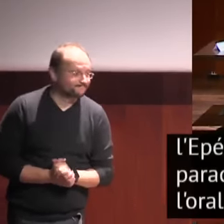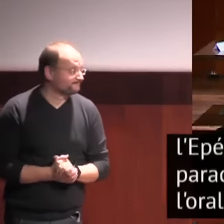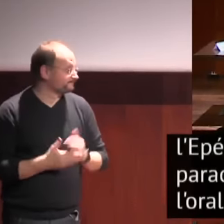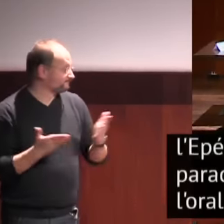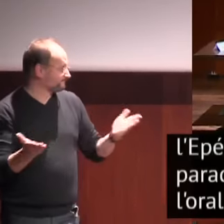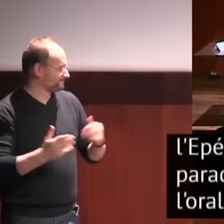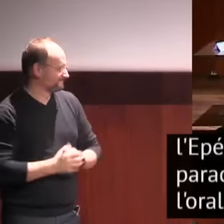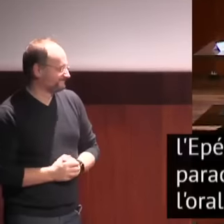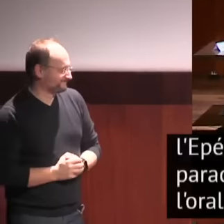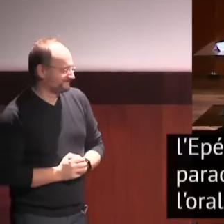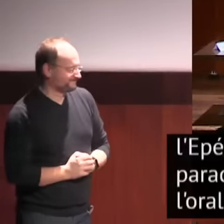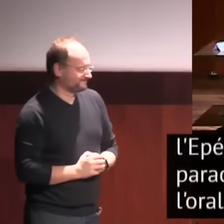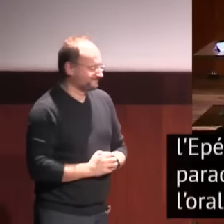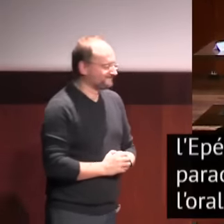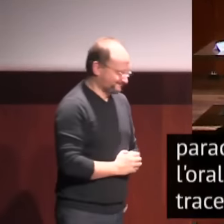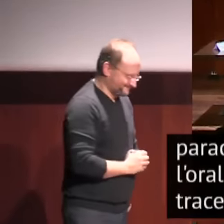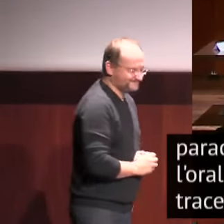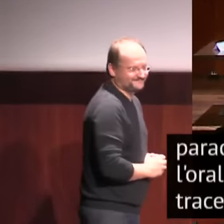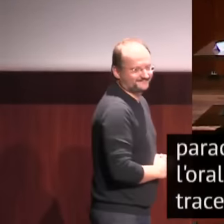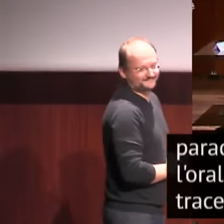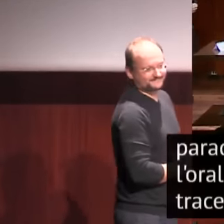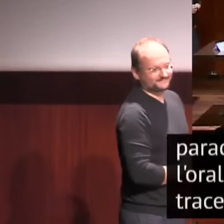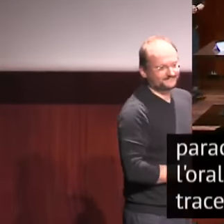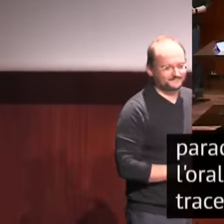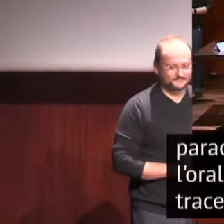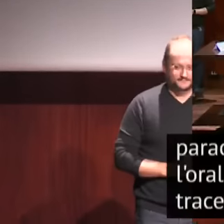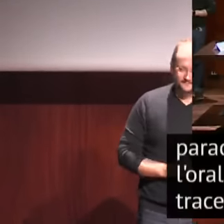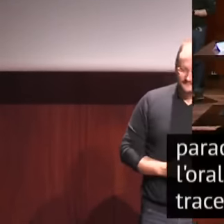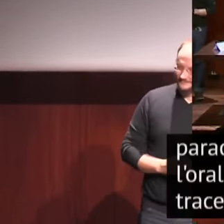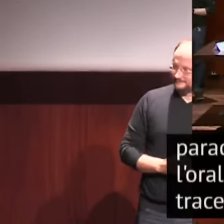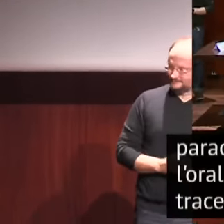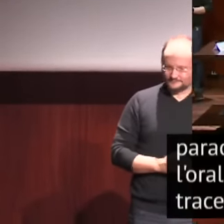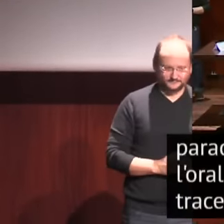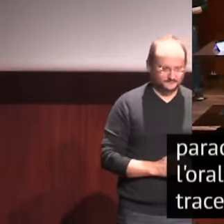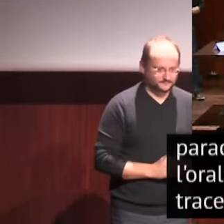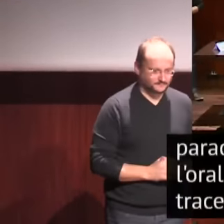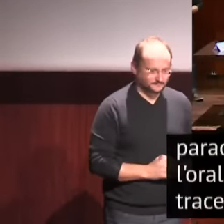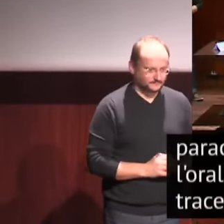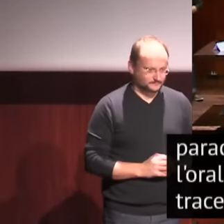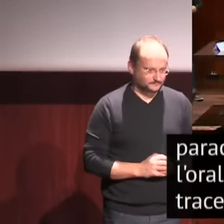vraiment qui attestent ça. Ce ne sont que des hypothèses.